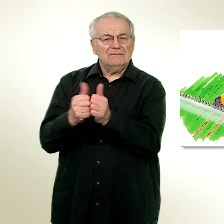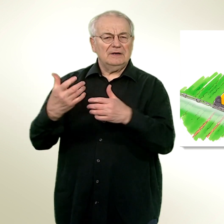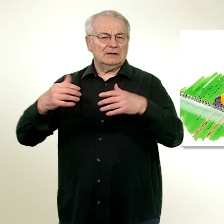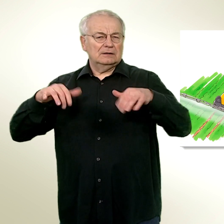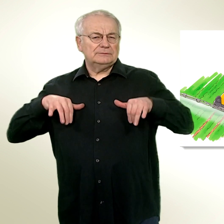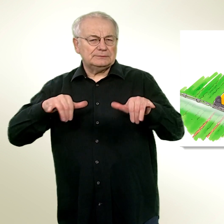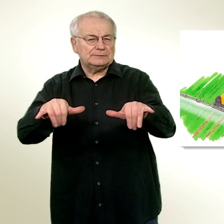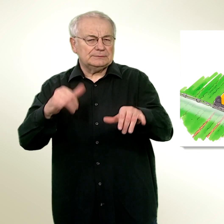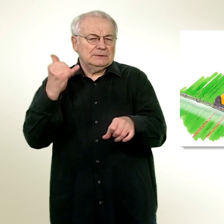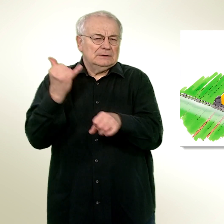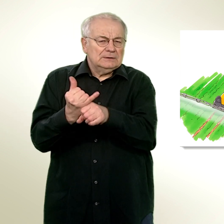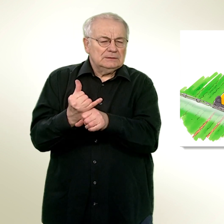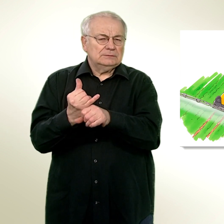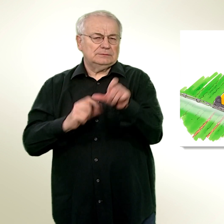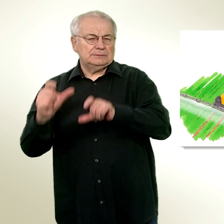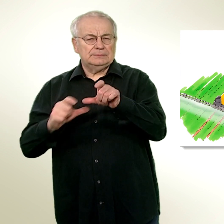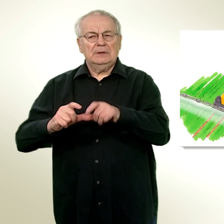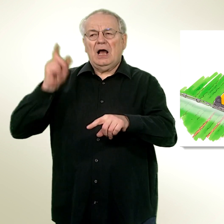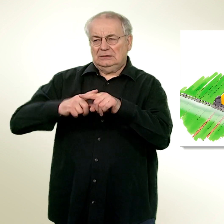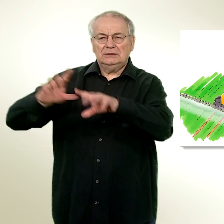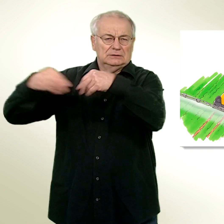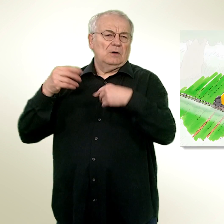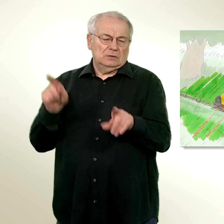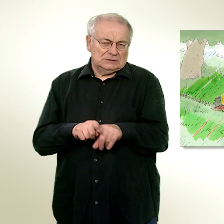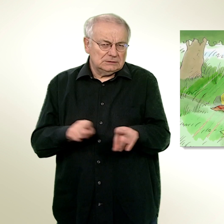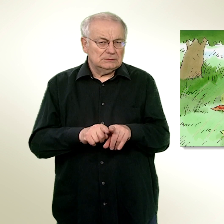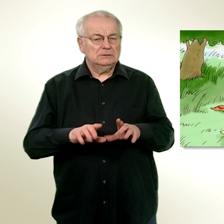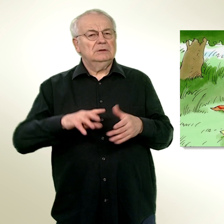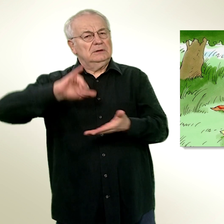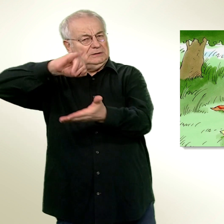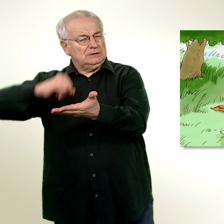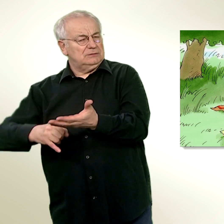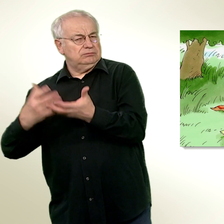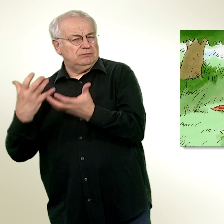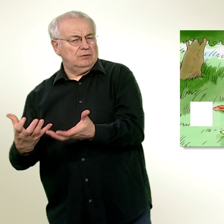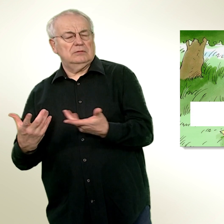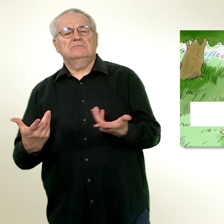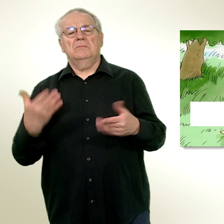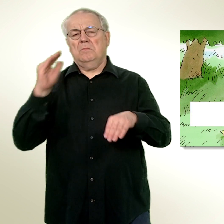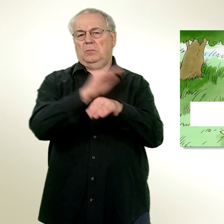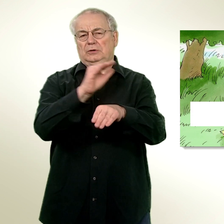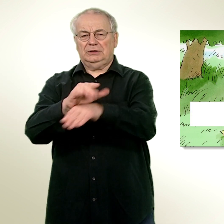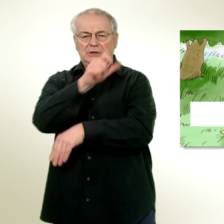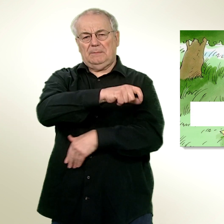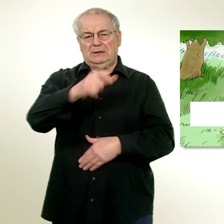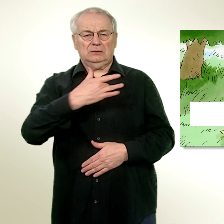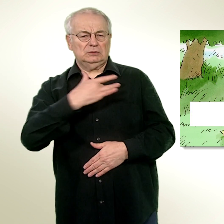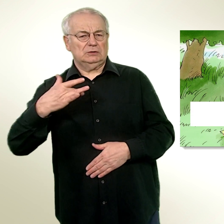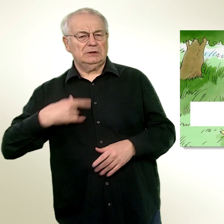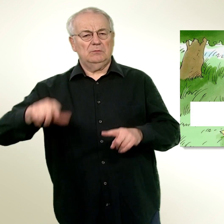de synthèse serait elle aussi interdite. Les auteurs de l'initiative veulent ainsi protéger la santé et l'environnement contre